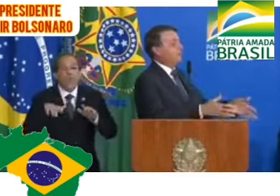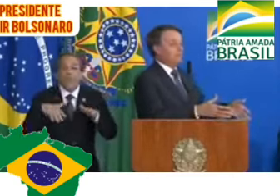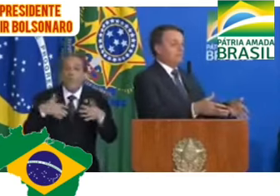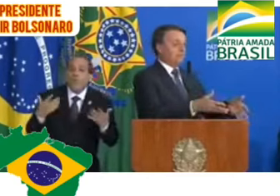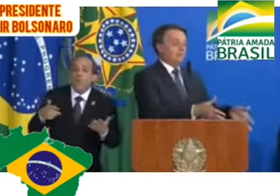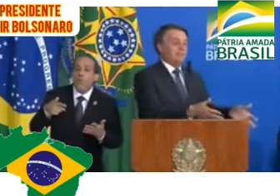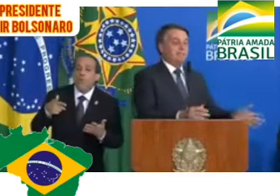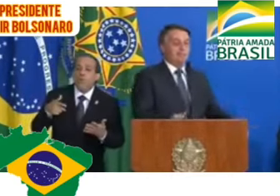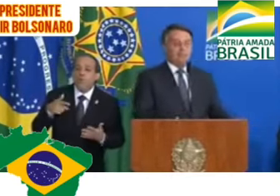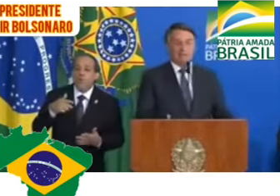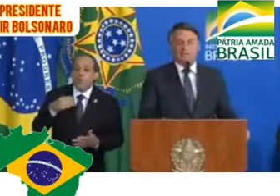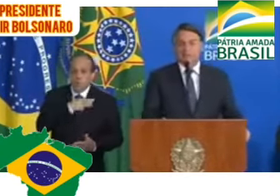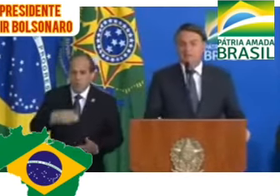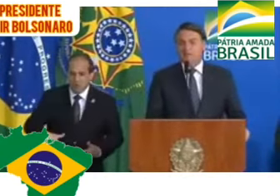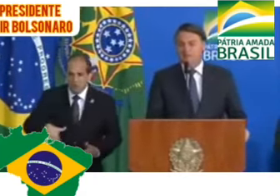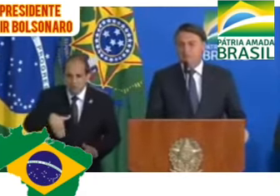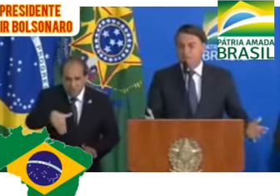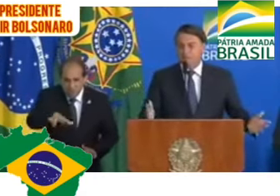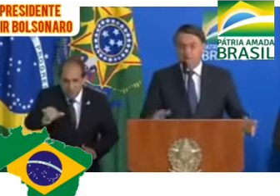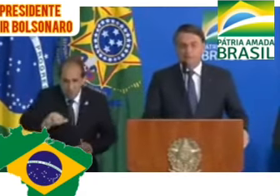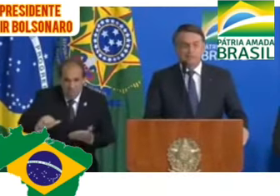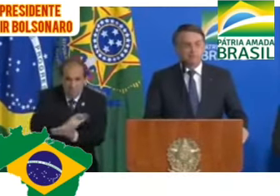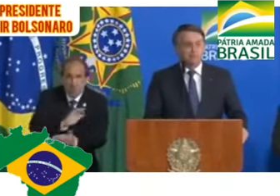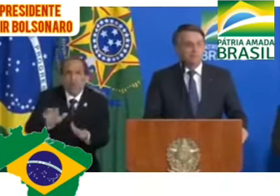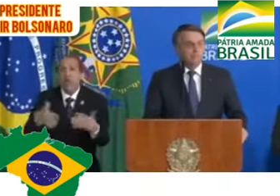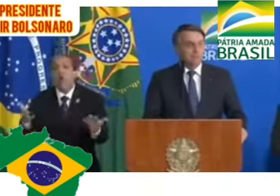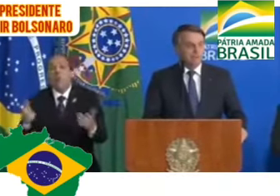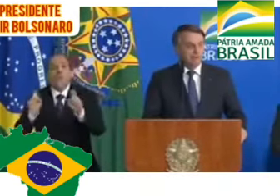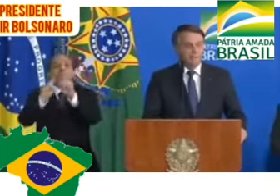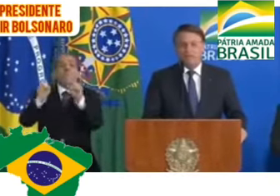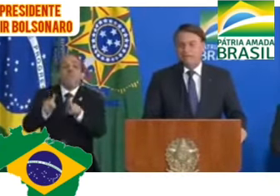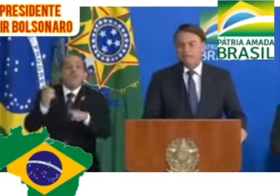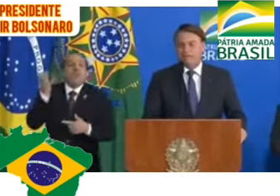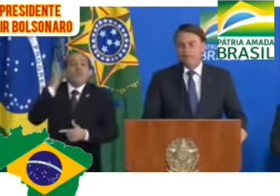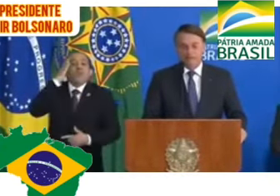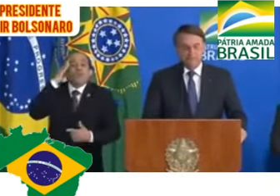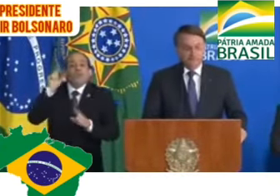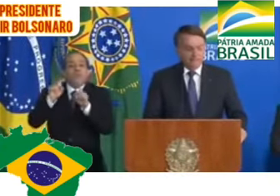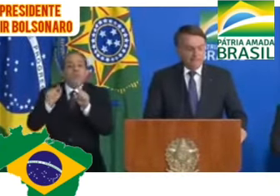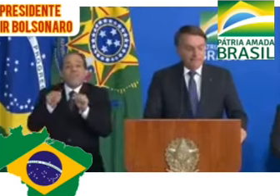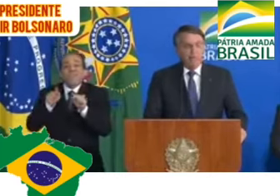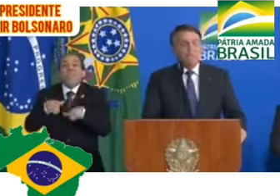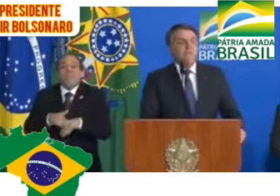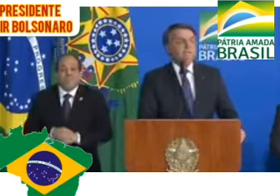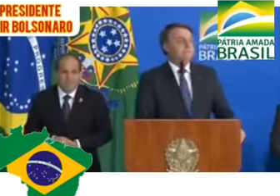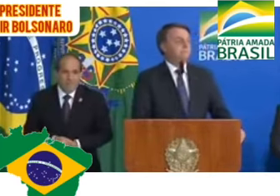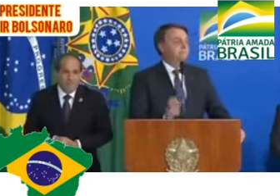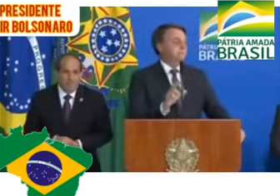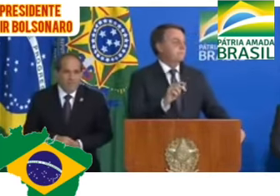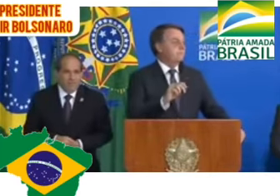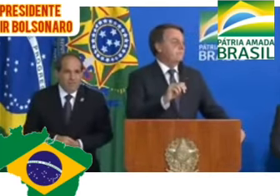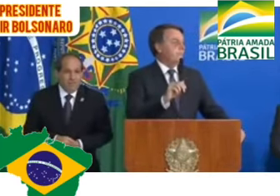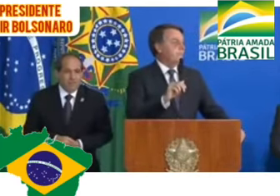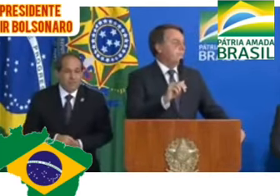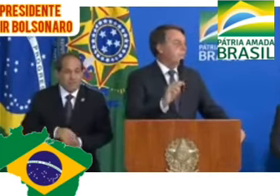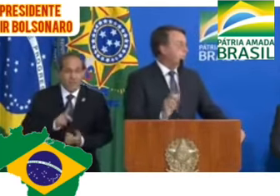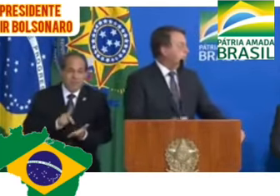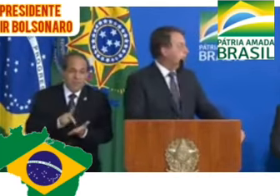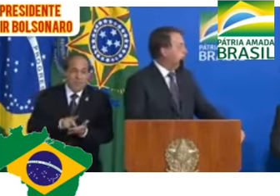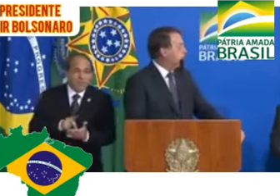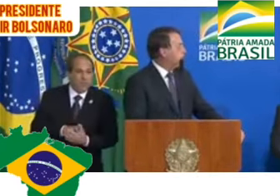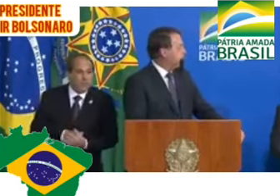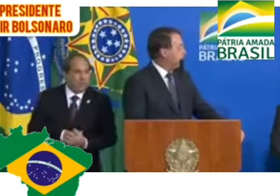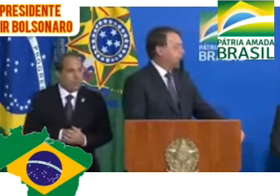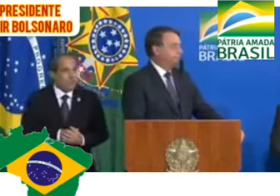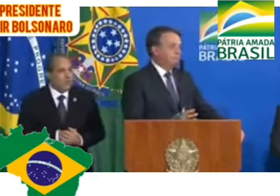vai ser demitido na presente semana pela grande mídia. Eu não estou esperando quem é a bola da vez. Realmente,